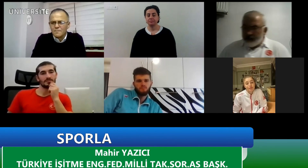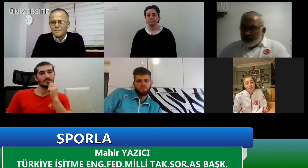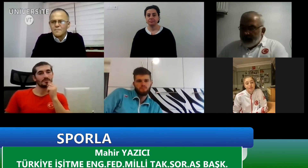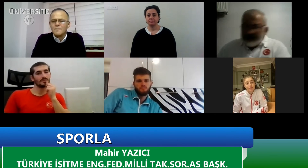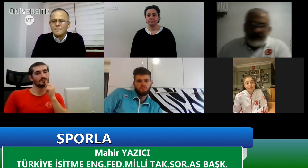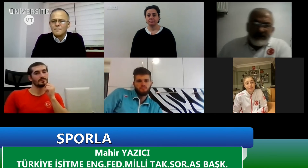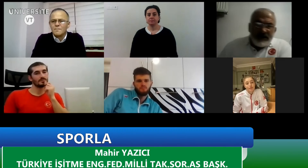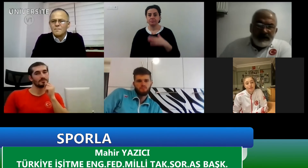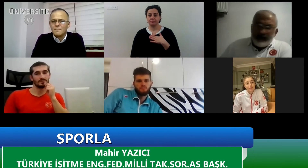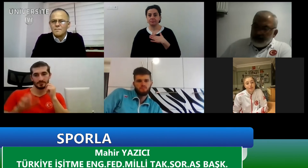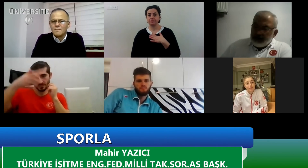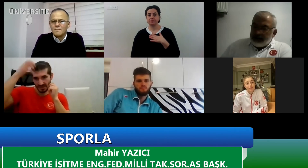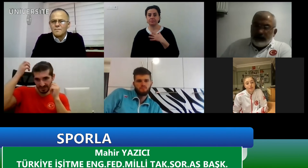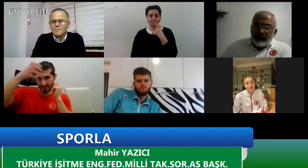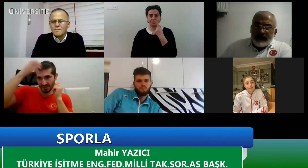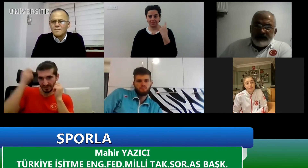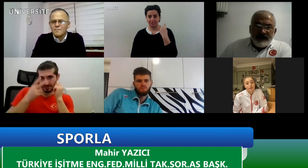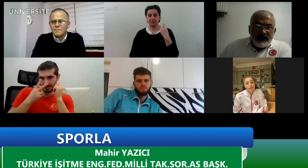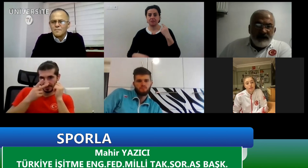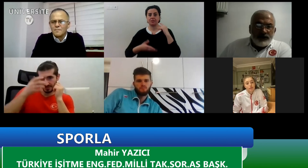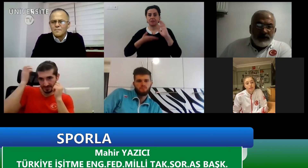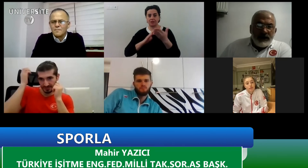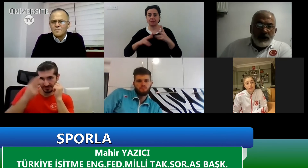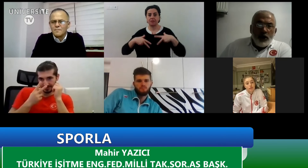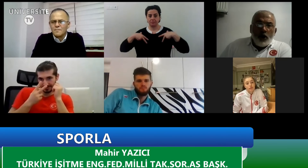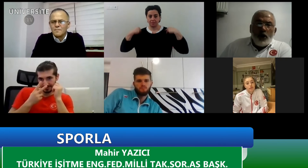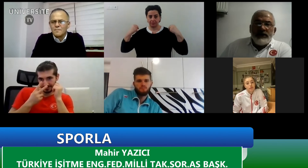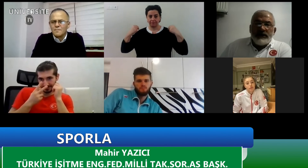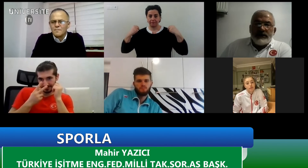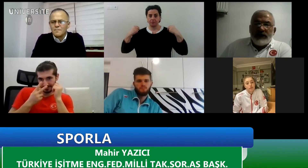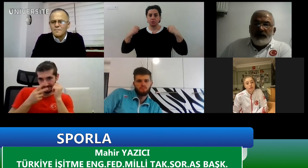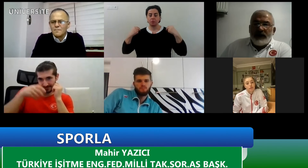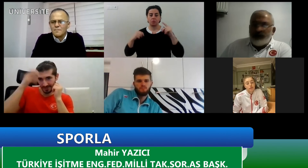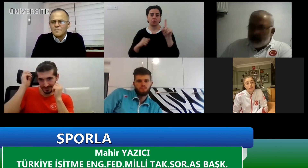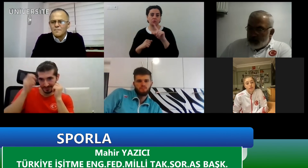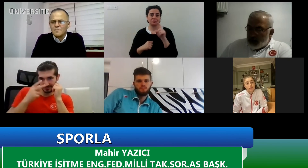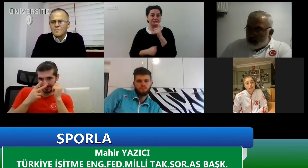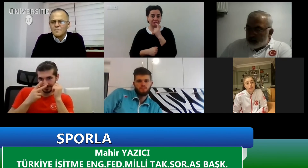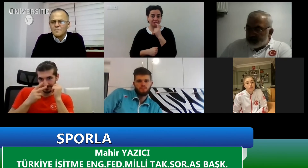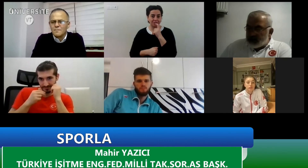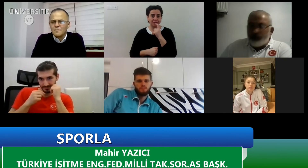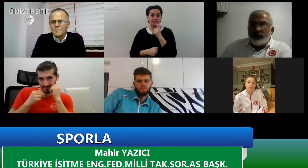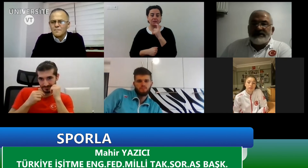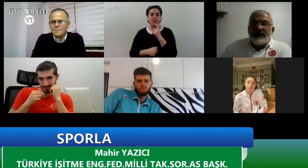vereyim. Biz geçen yıl karate ve tekvando'da 10 yıldır yapılamayan